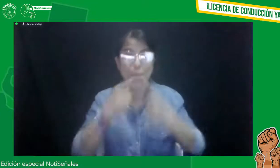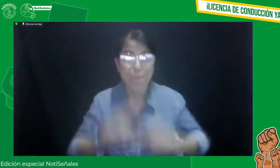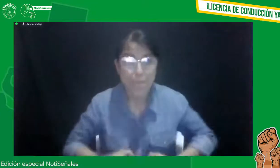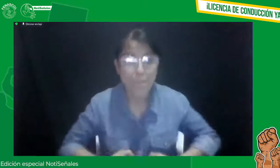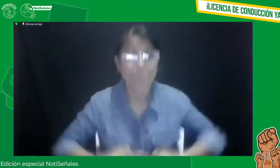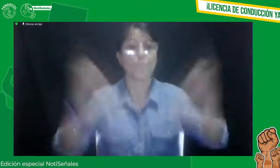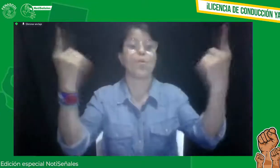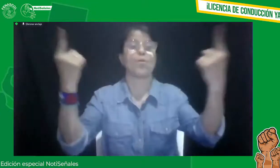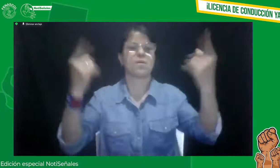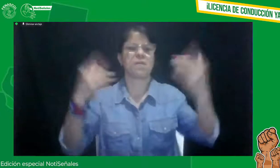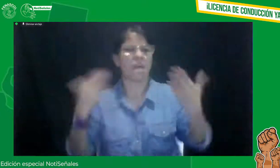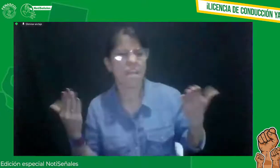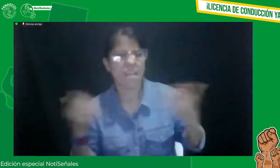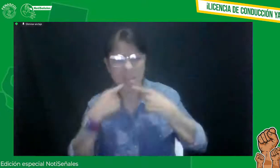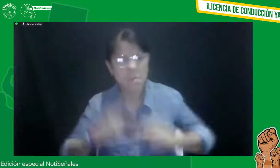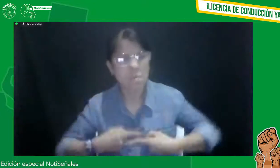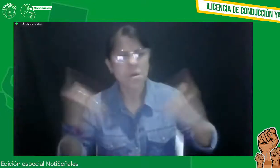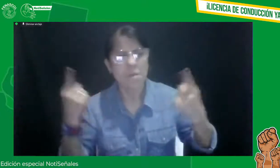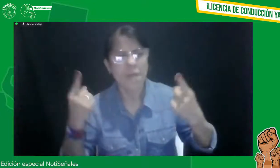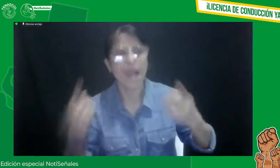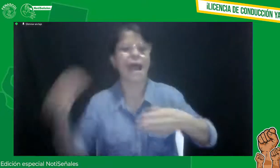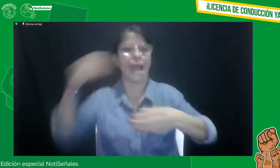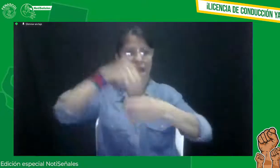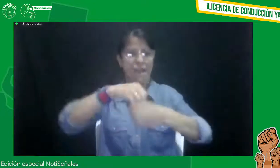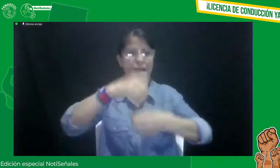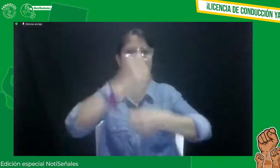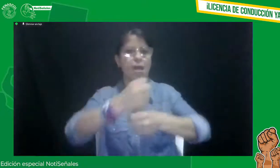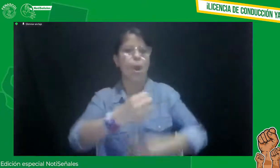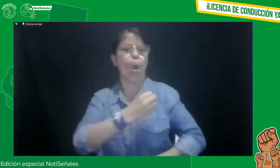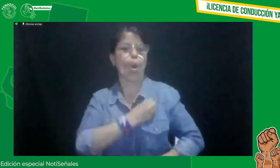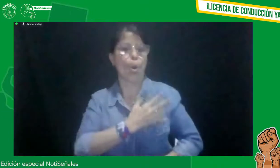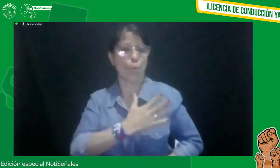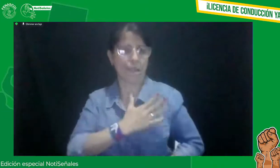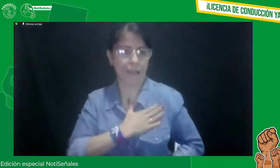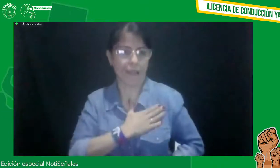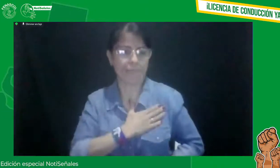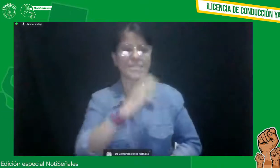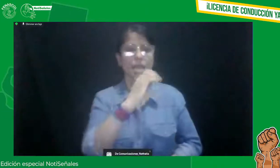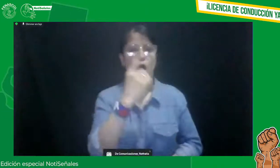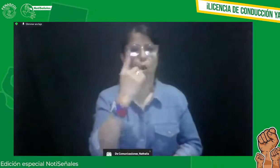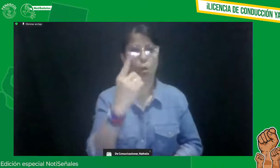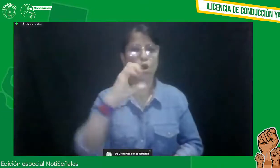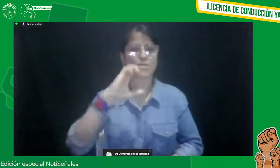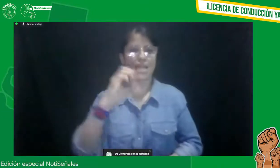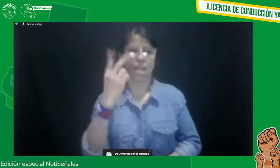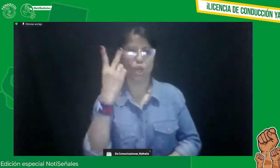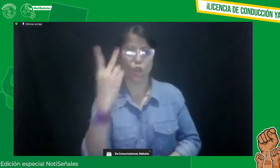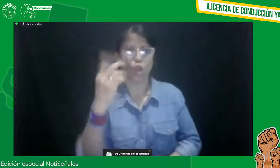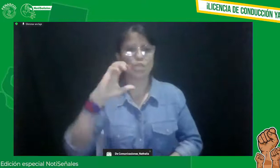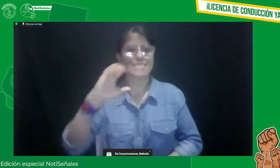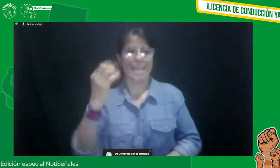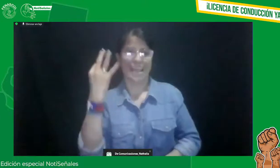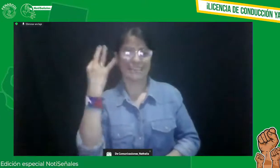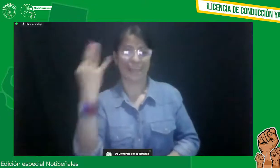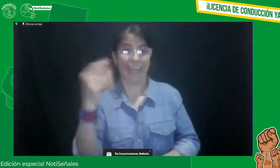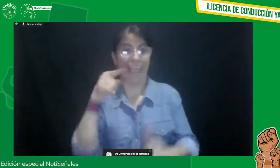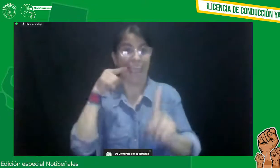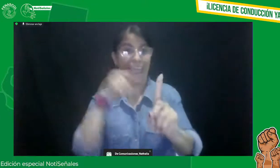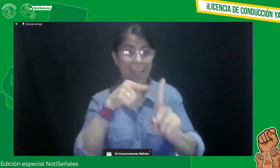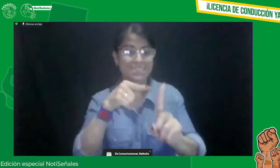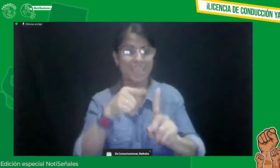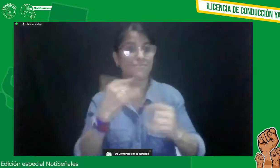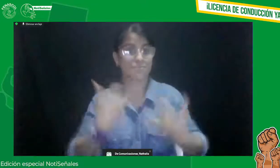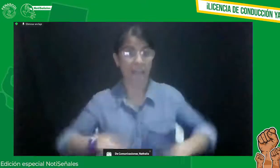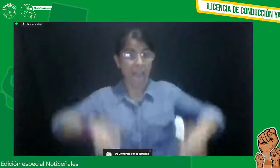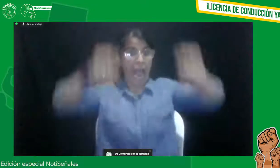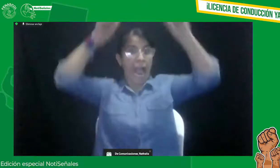al transporte privado. Pero también quiero decir que es importante pensar en